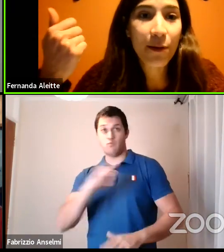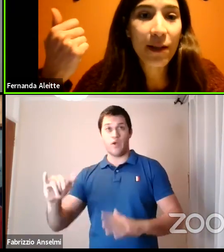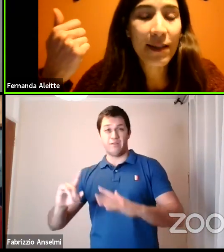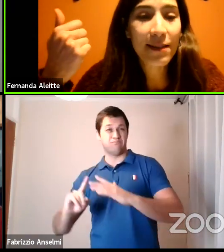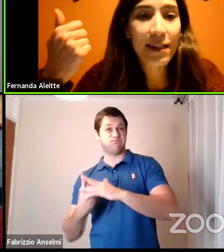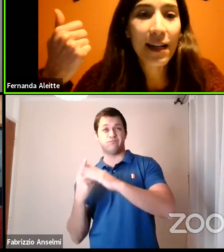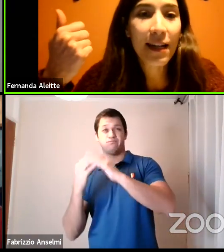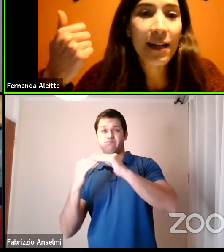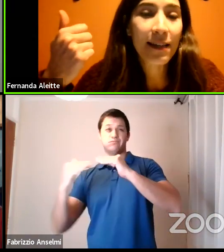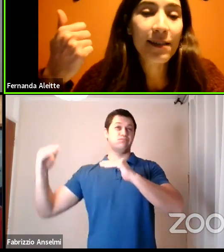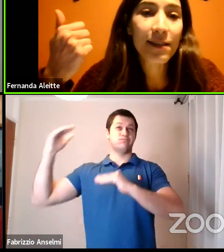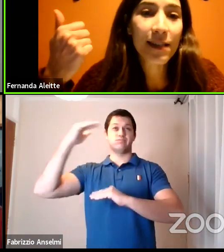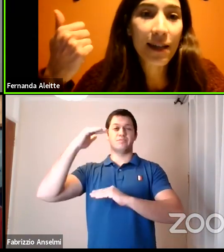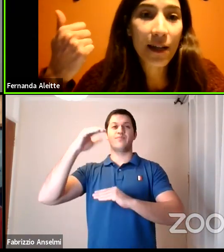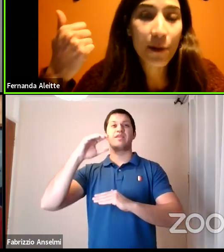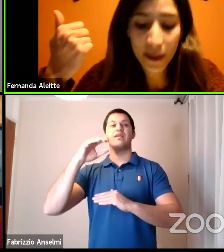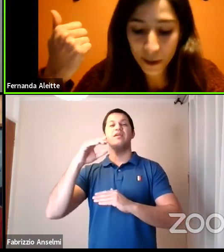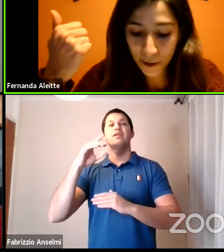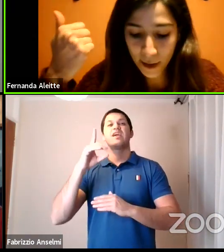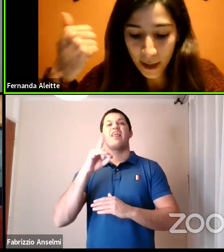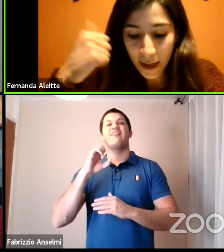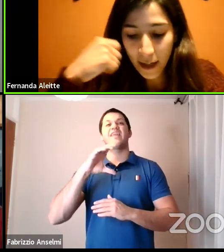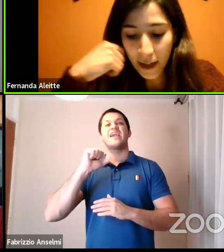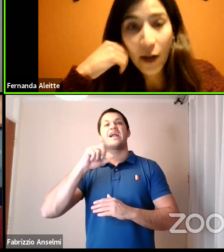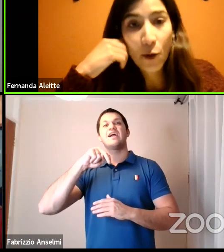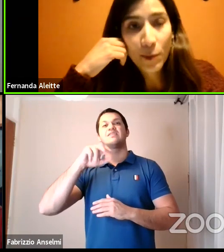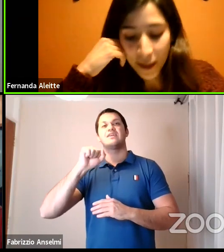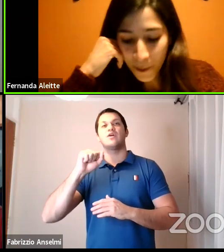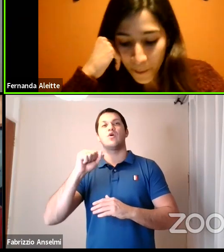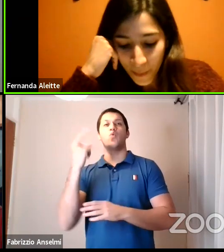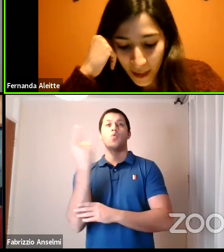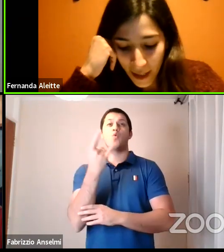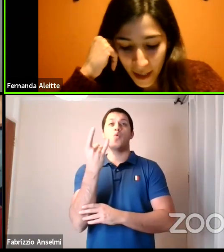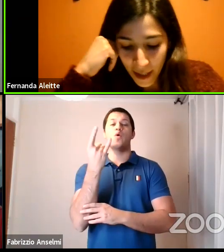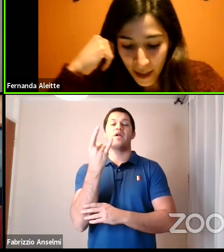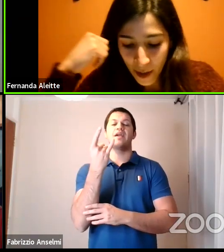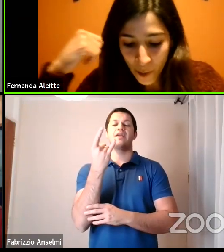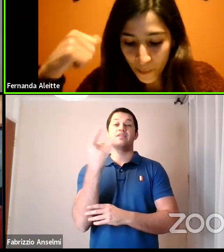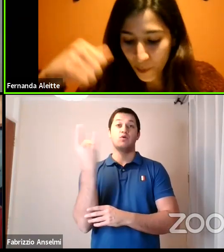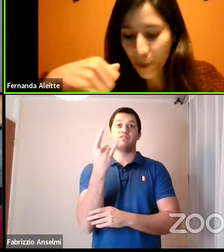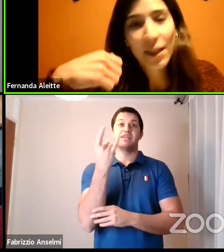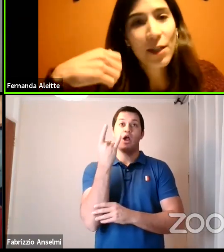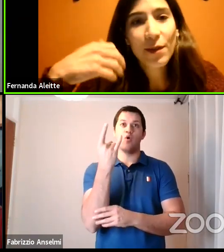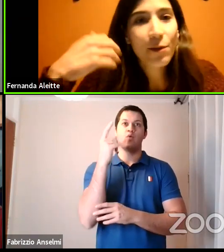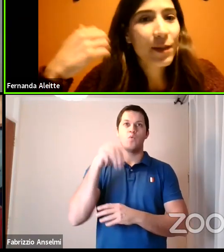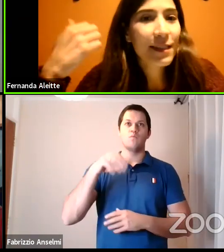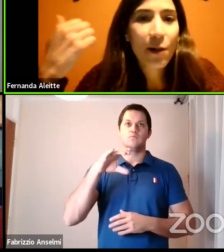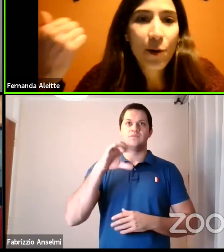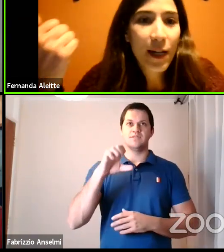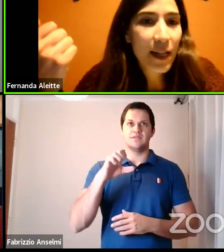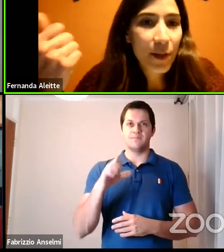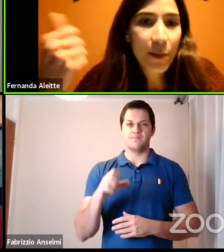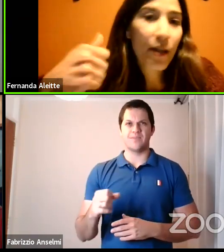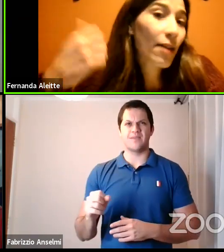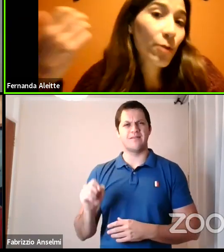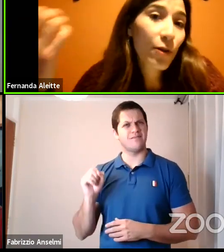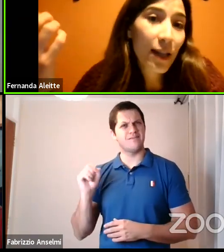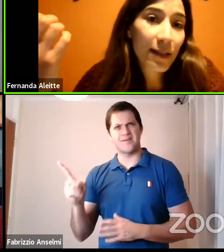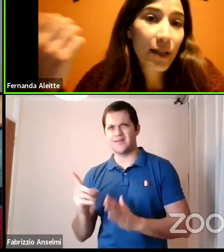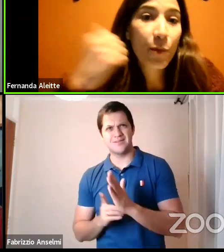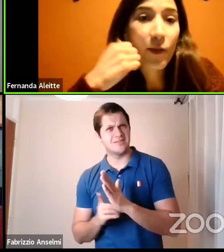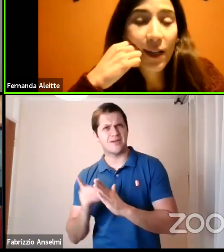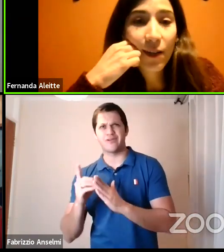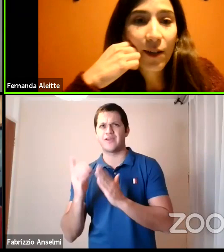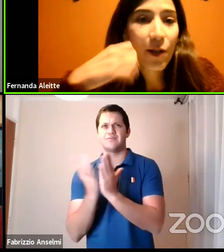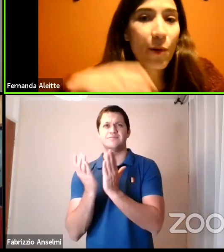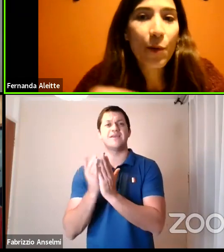facultad en la Universidad de Ciencias de la Educación, la UMCE, y bueno, ha tenido un desarrollo académico también, es doctora